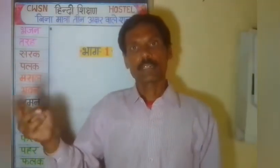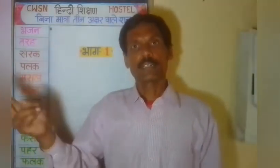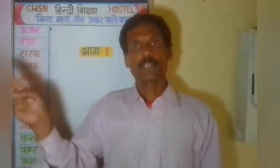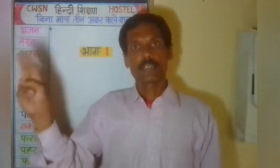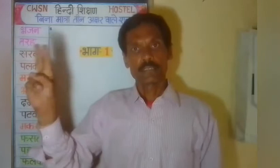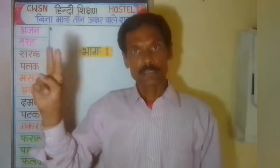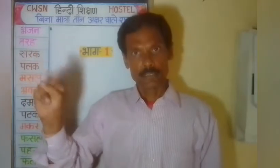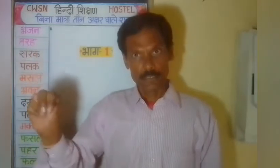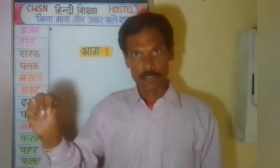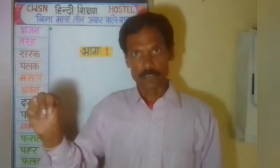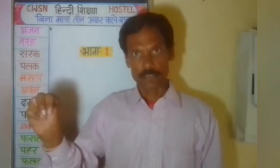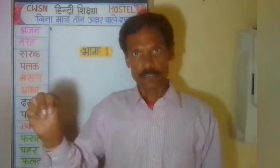दमन,